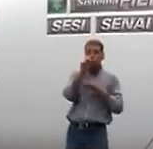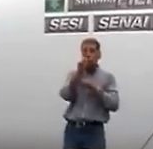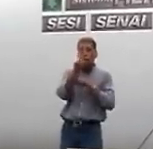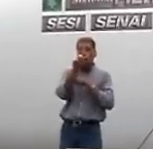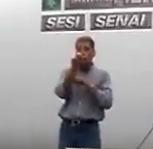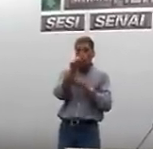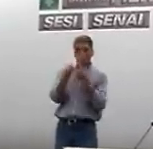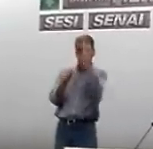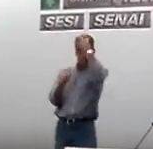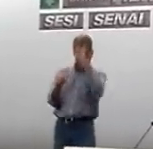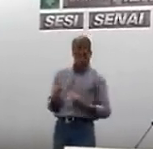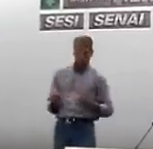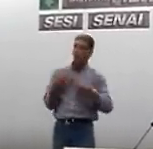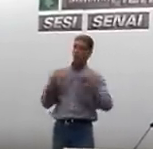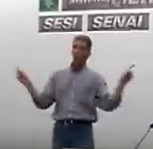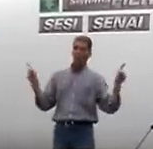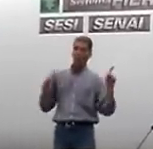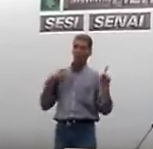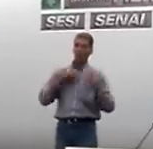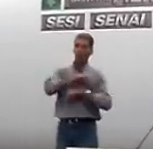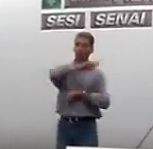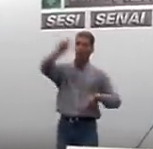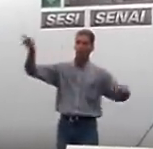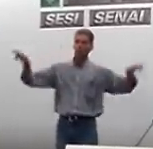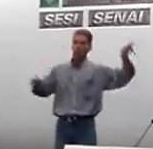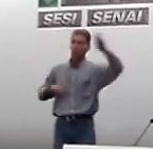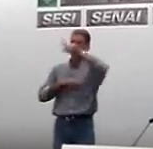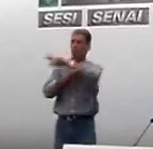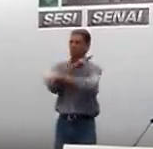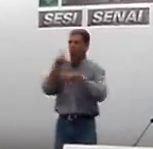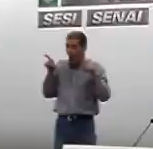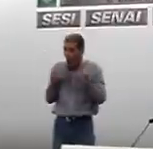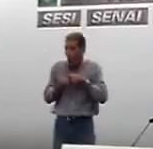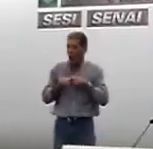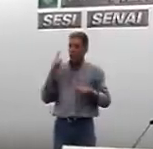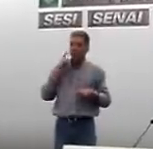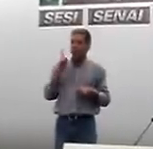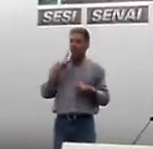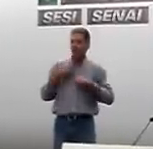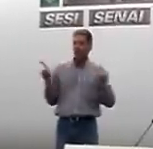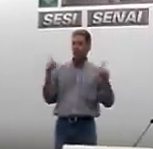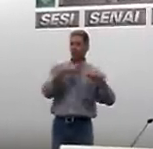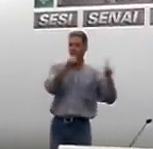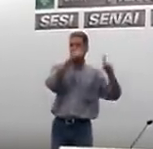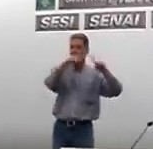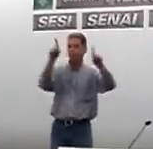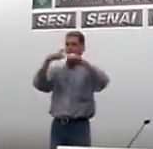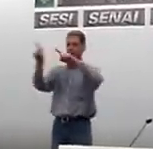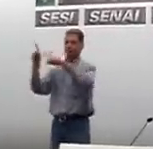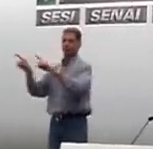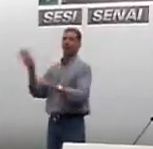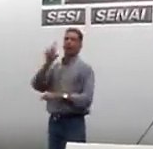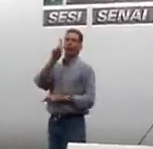linguística muito importante. Então, que a identidade do surdo é diferente. Então, o surdo,